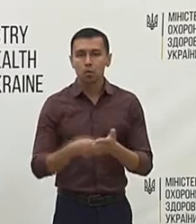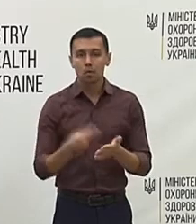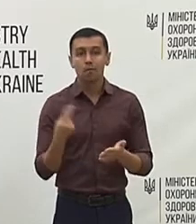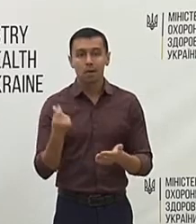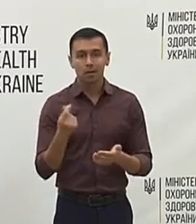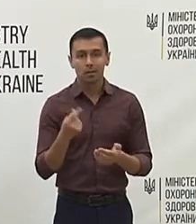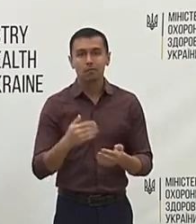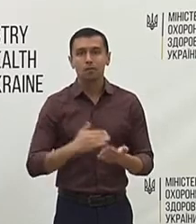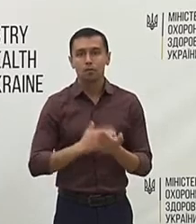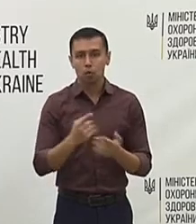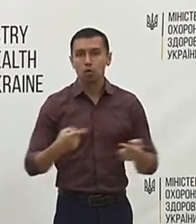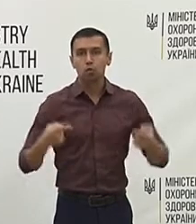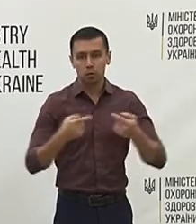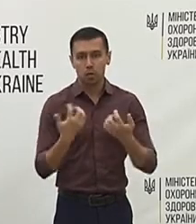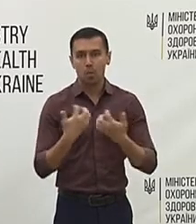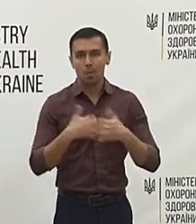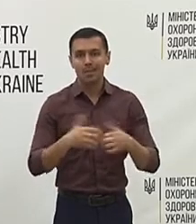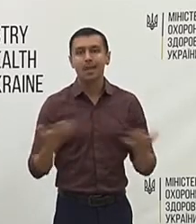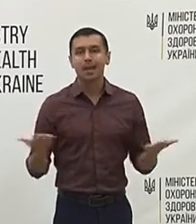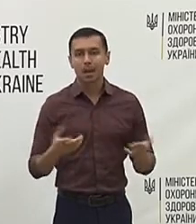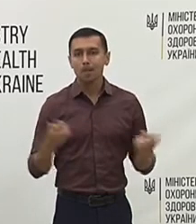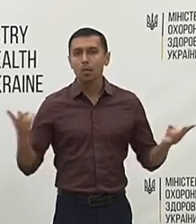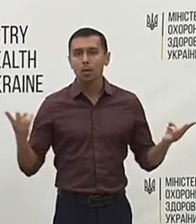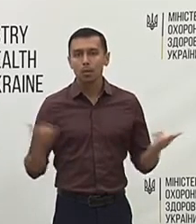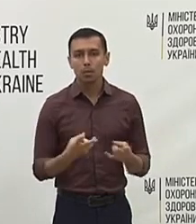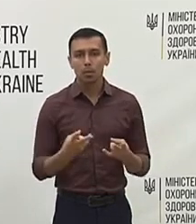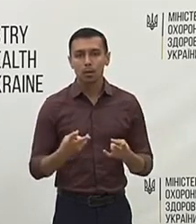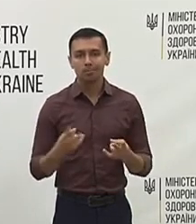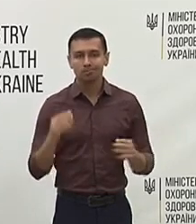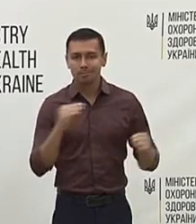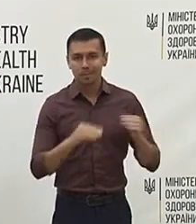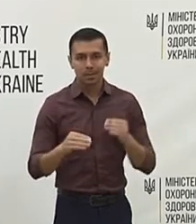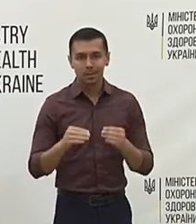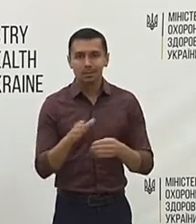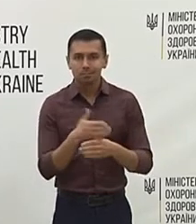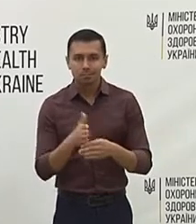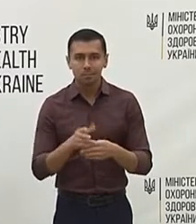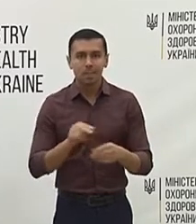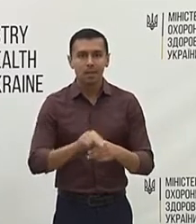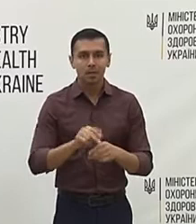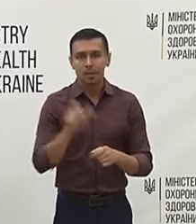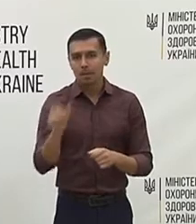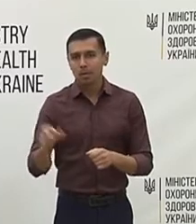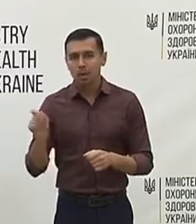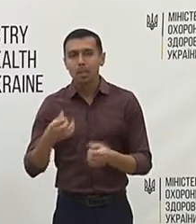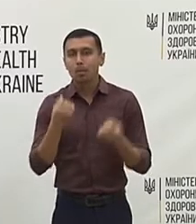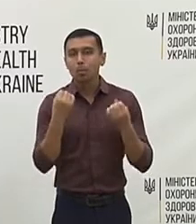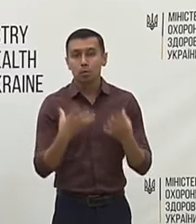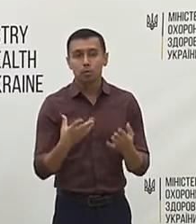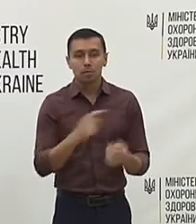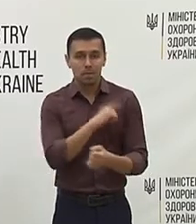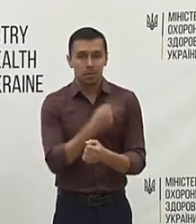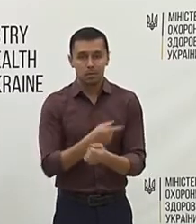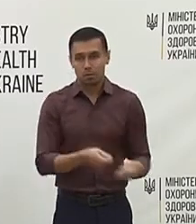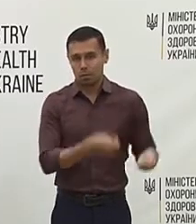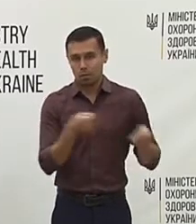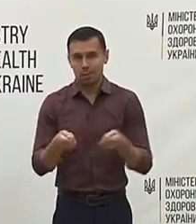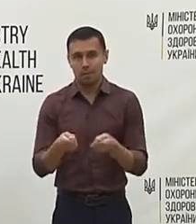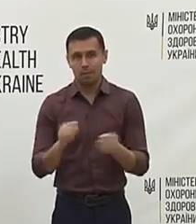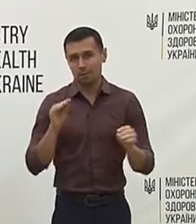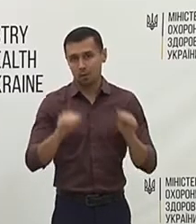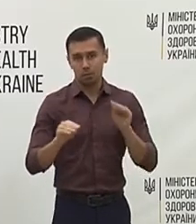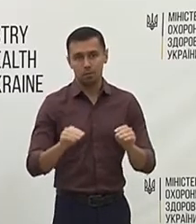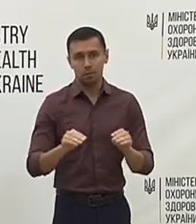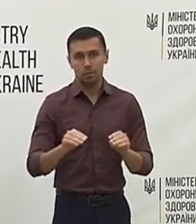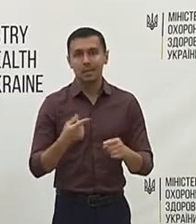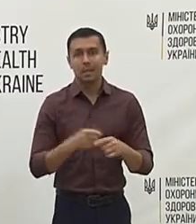дороговартісне, високоточне обладнання, яке потребує інсталяції, калібровки, навчання персоналу, а не просто фізичної доставки і